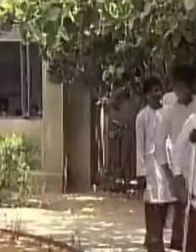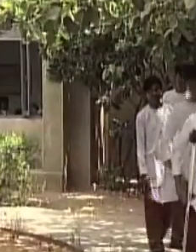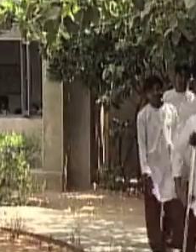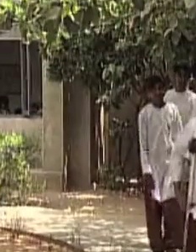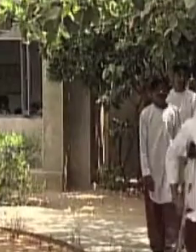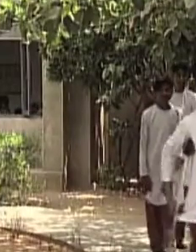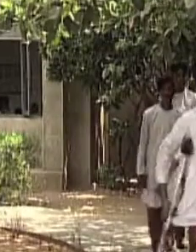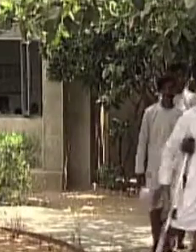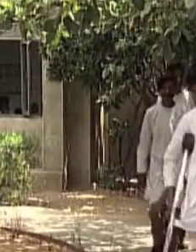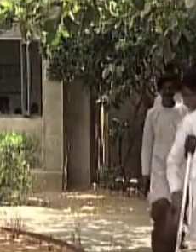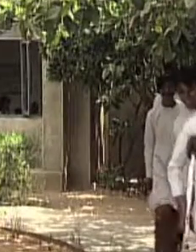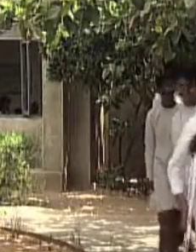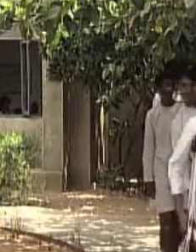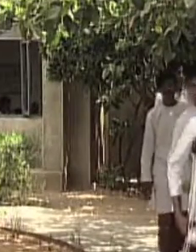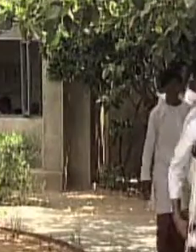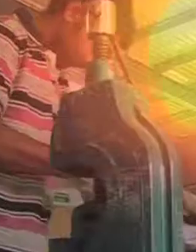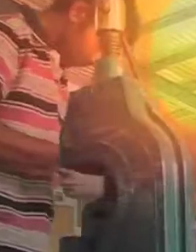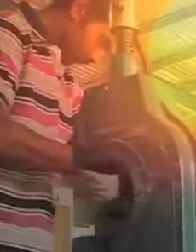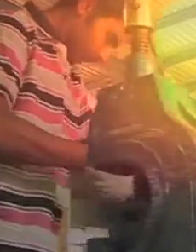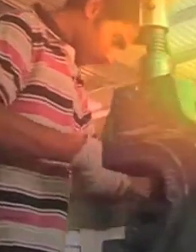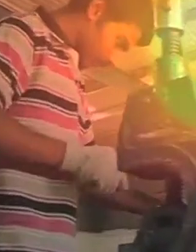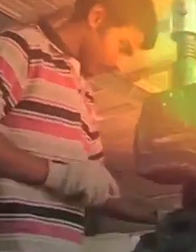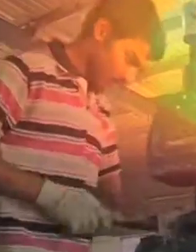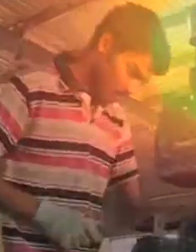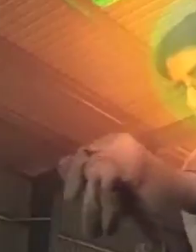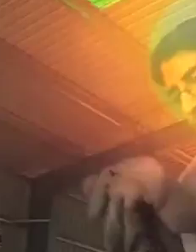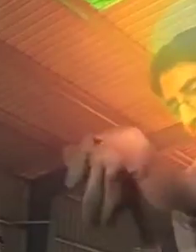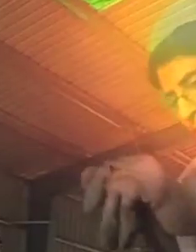जीवन ये प्रकाशित करने, राहों को आलोकित करने,